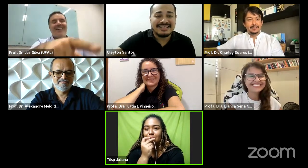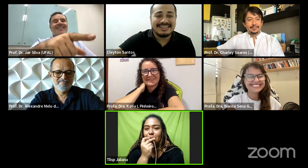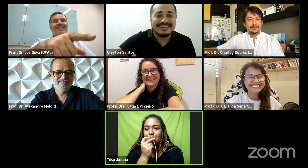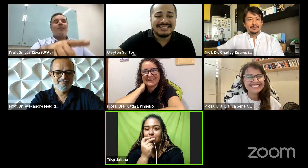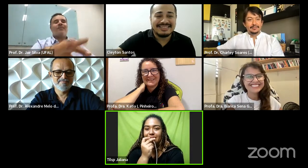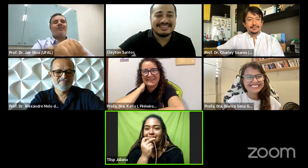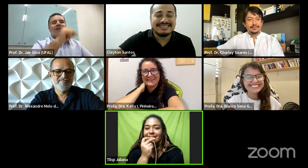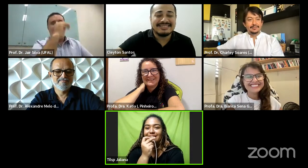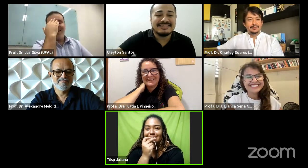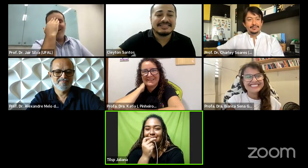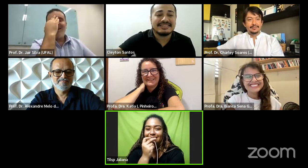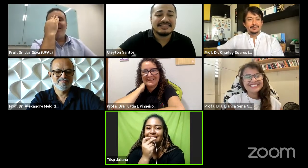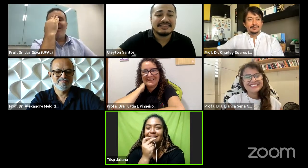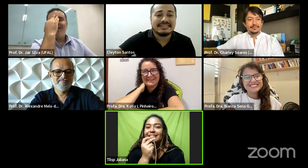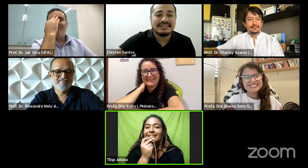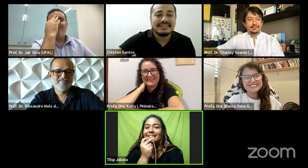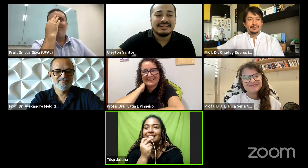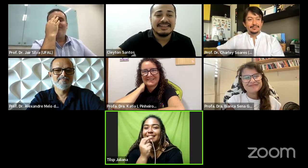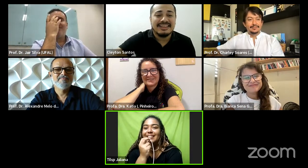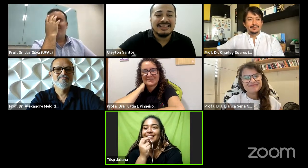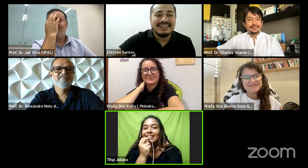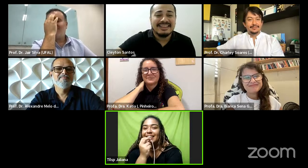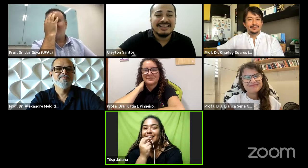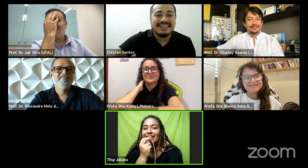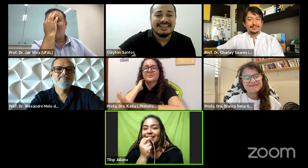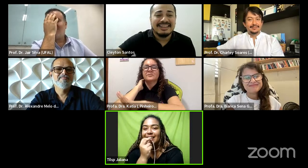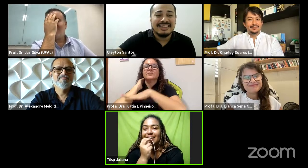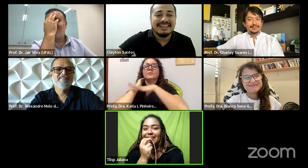Estava falando do corpo já. Isso.